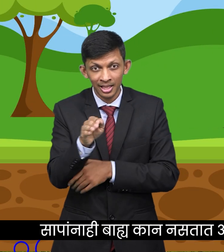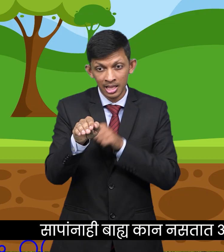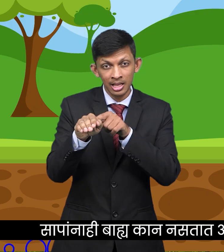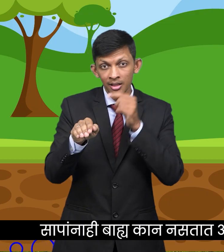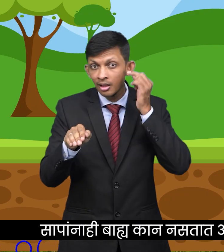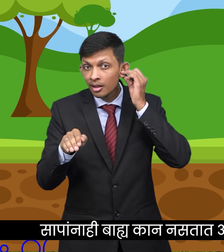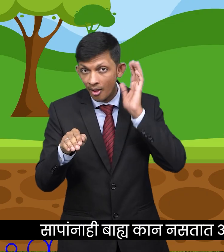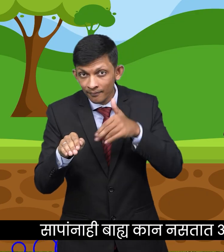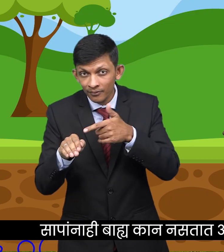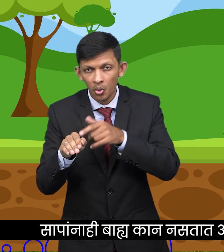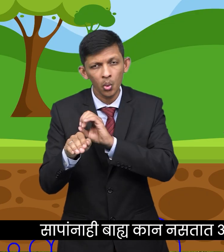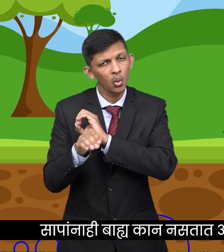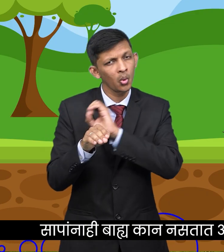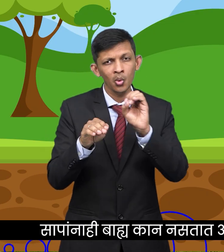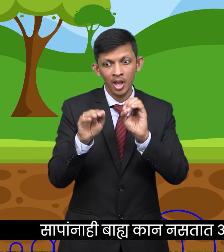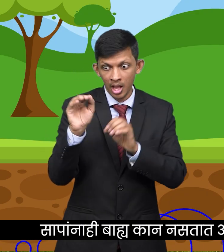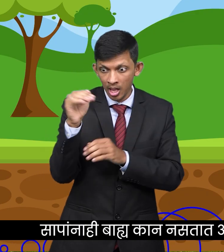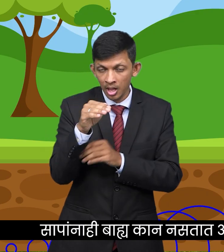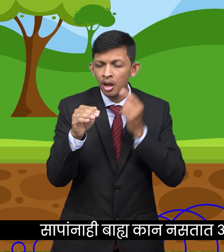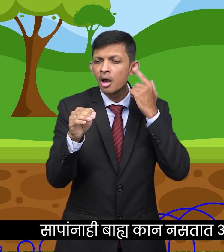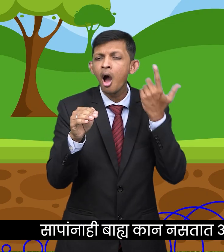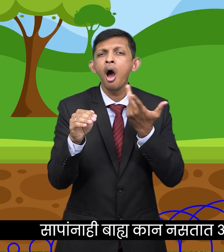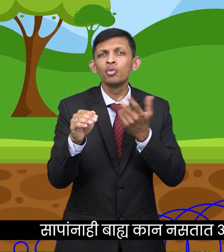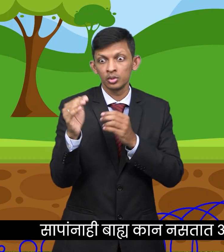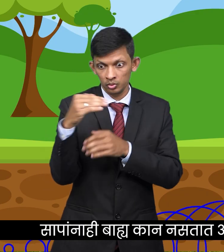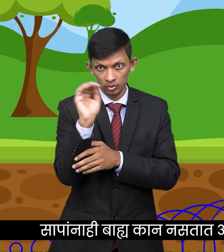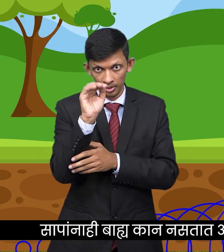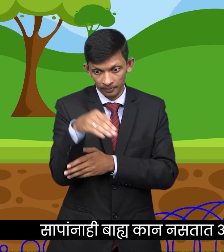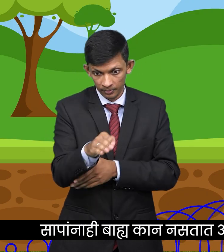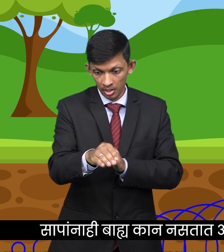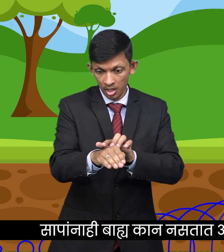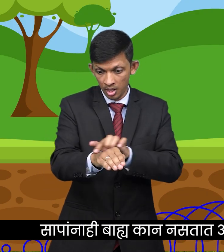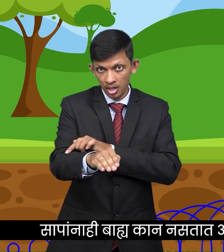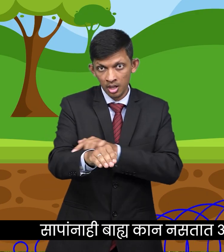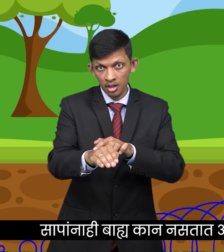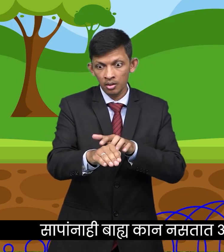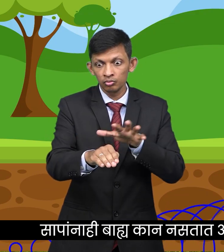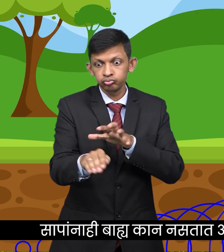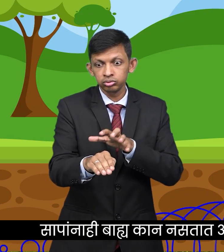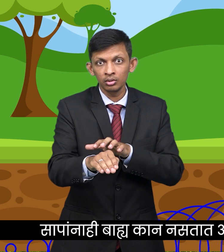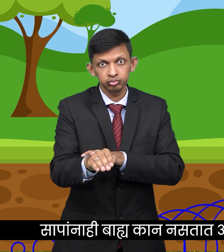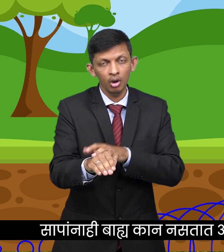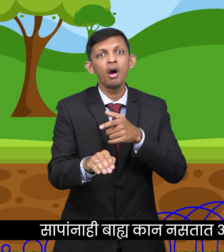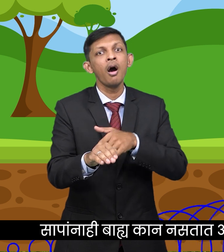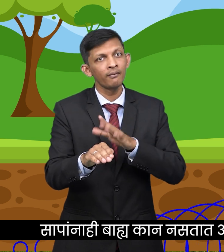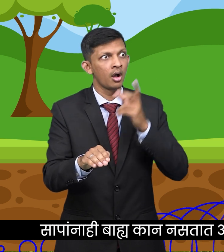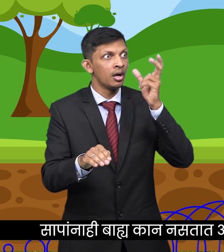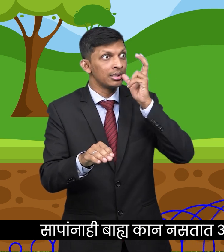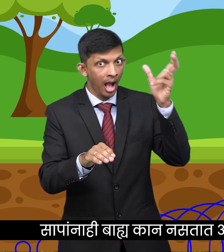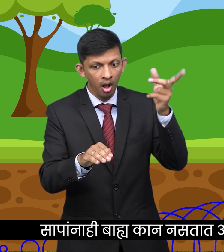सापांनाही बाह्य कान नसतात आणि ते फक्त जमिनीवरील